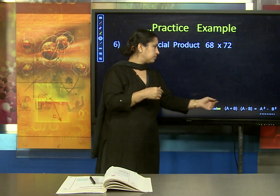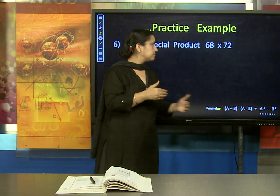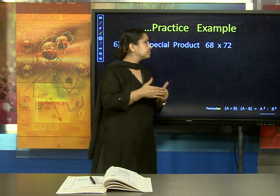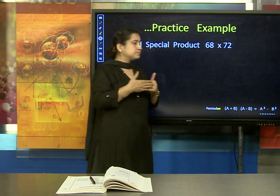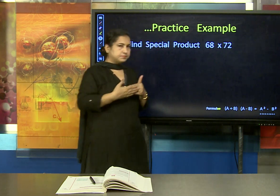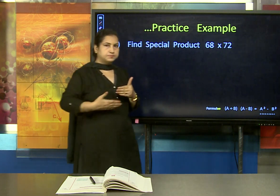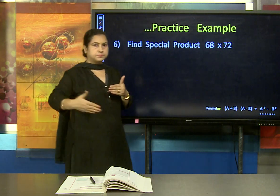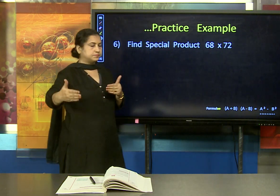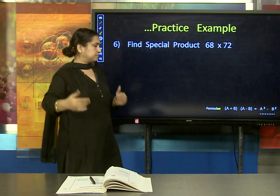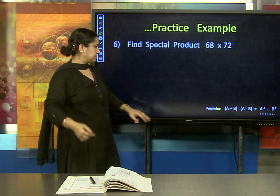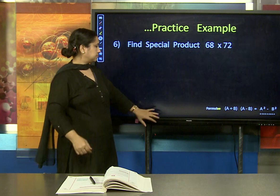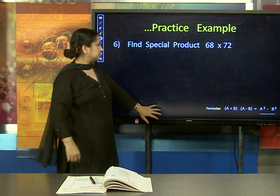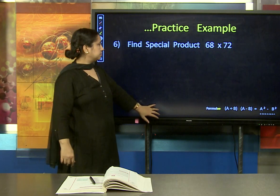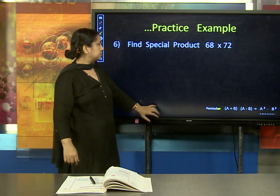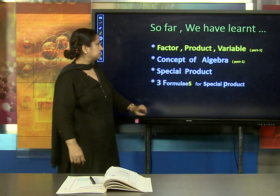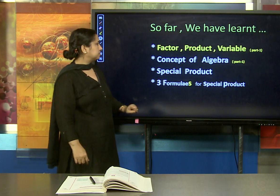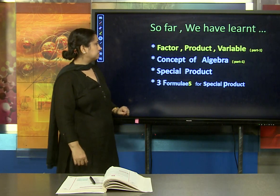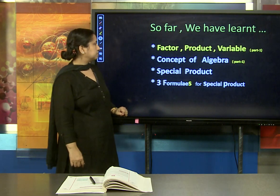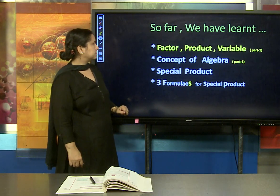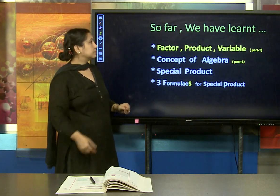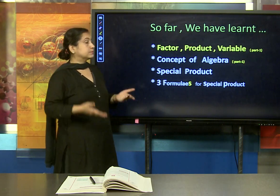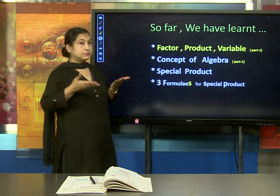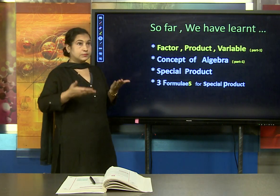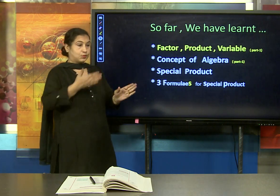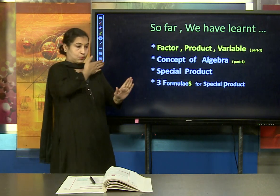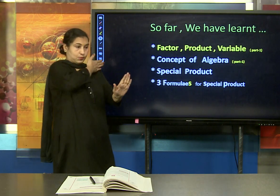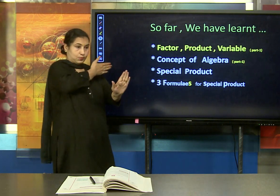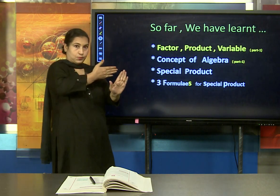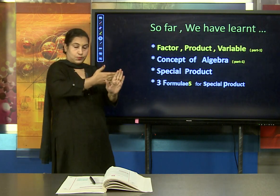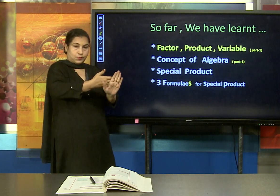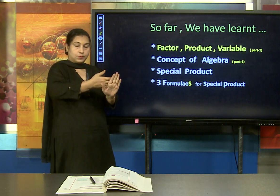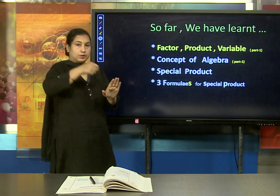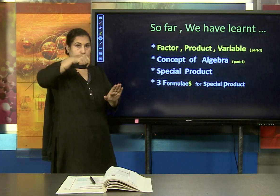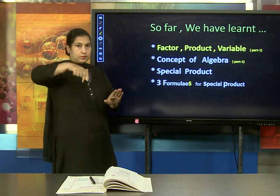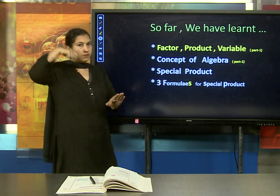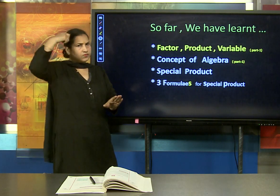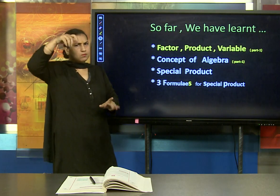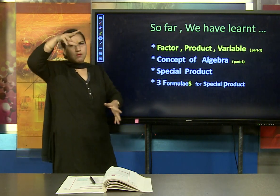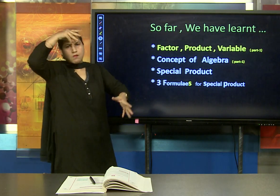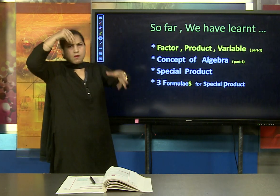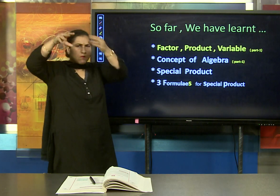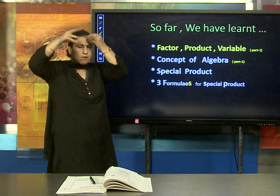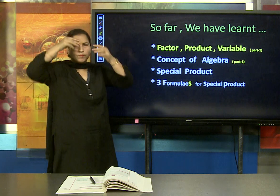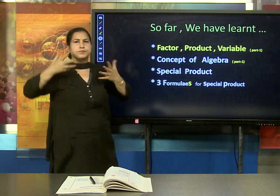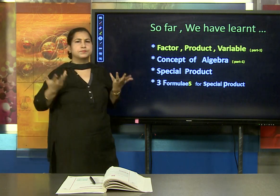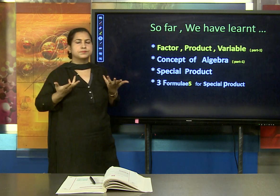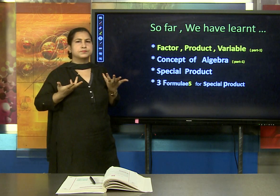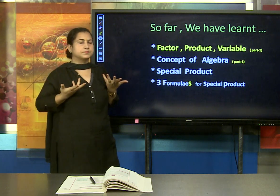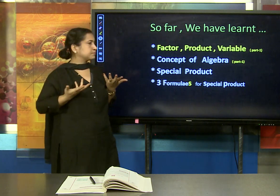अपना के हम अपना सवाल जल्दी कर सकते हैं। तो इस वीडियो में यहाँ तक हमने जो सीखा वो सबसे पहले